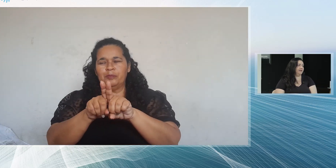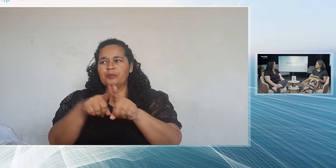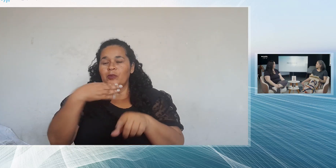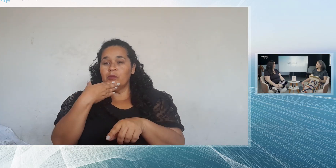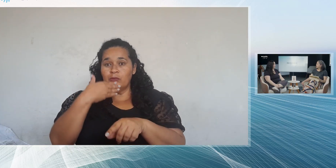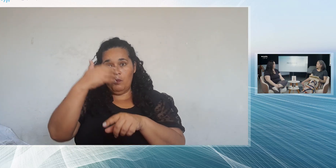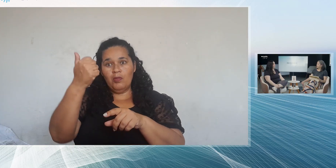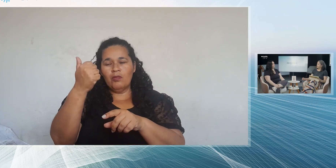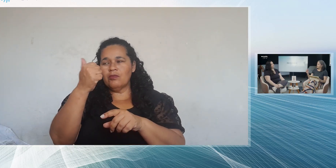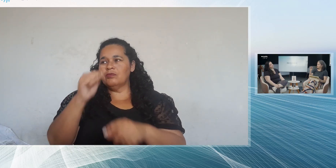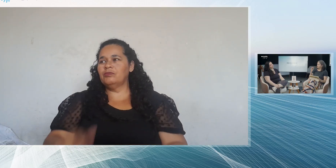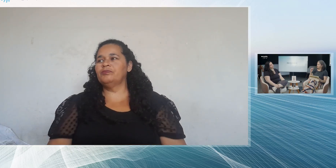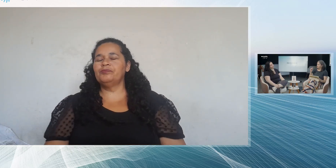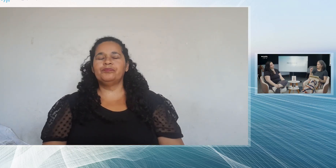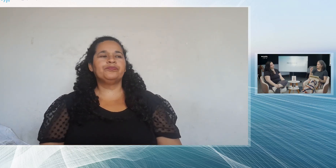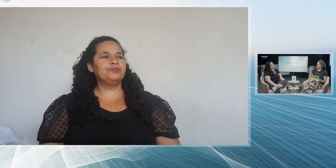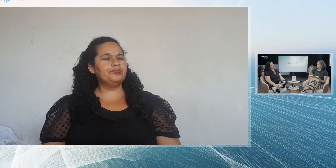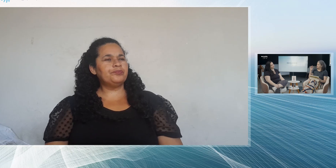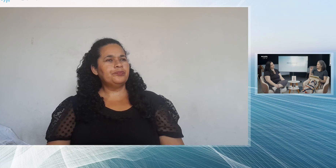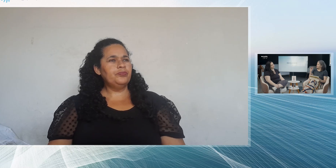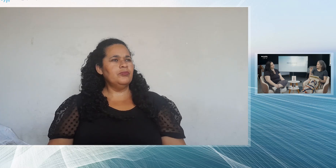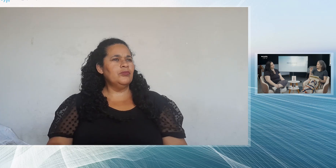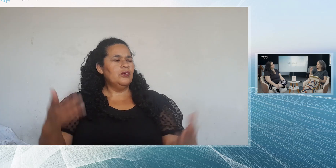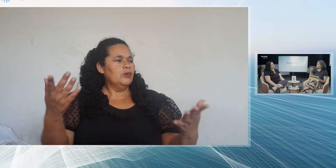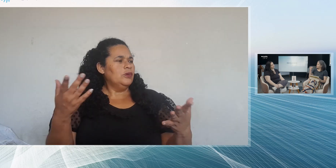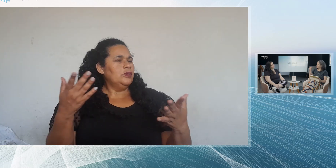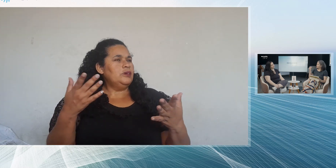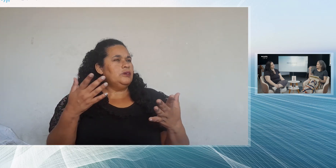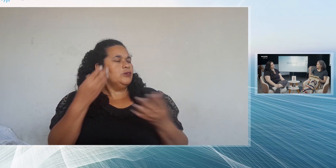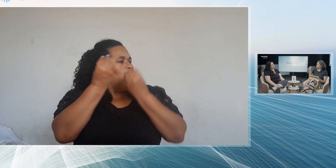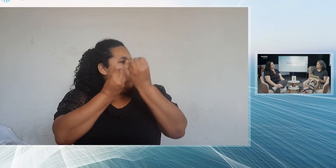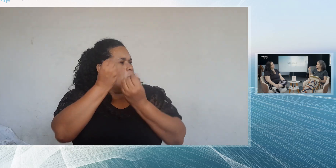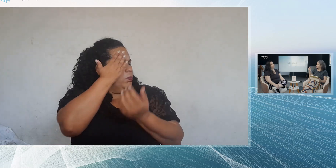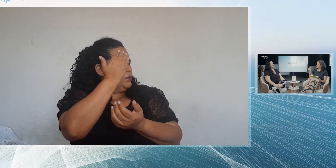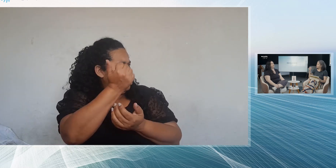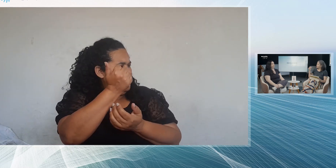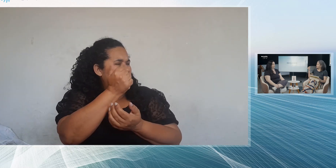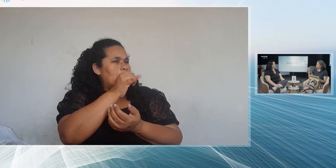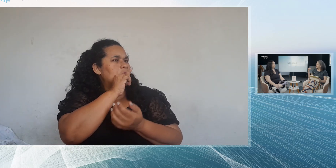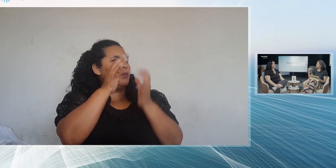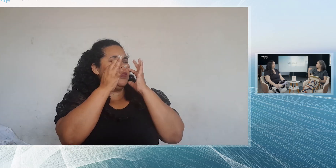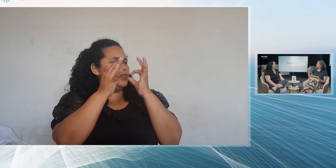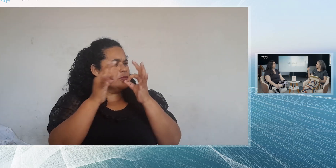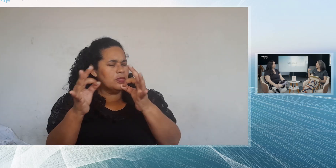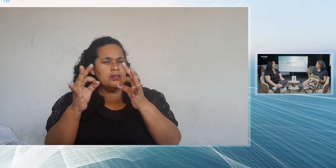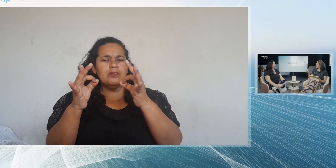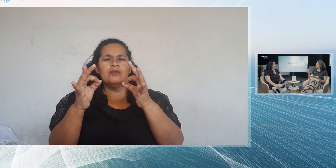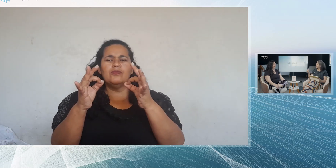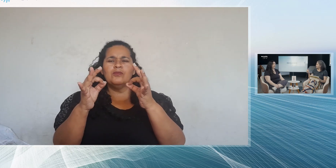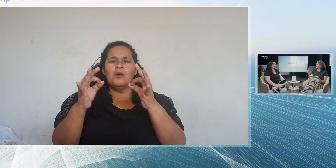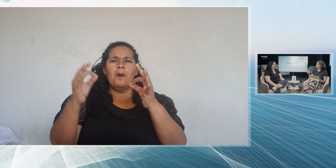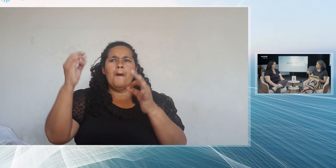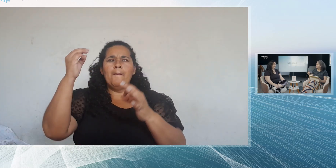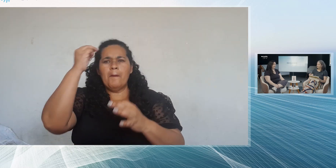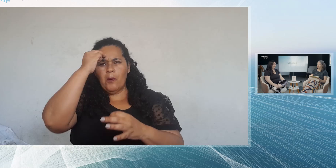está sendo avaliado. E tem como você falar assim, quais são esses itens que ela avalia? Tipo, você falou atenção, memória... A gente